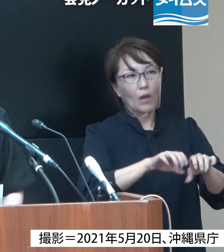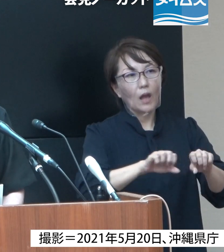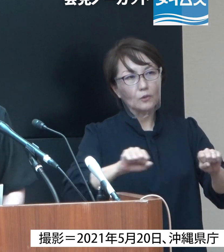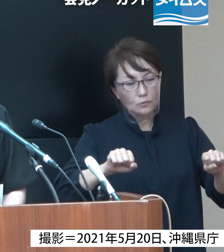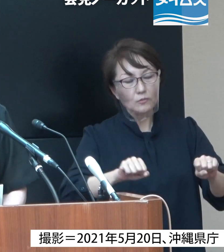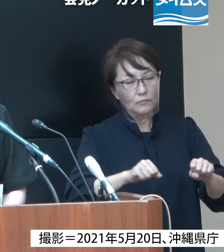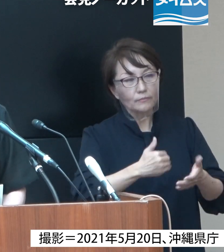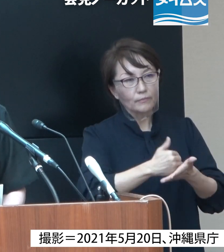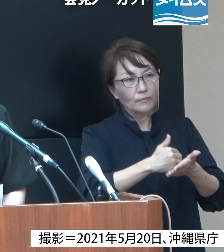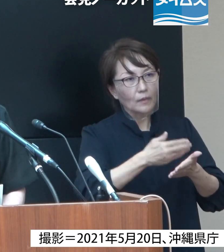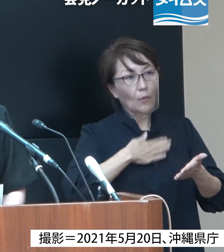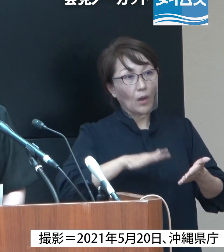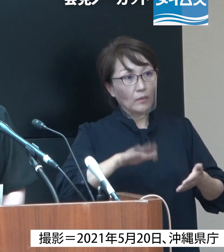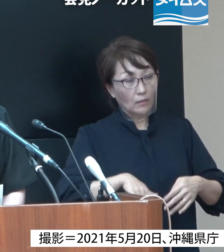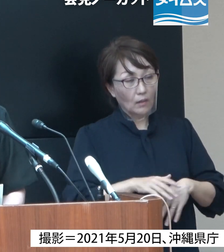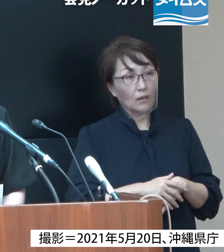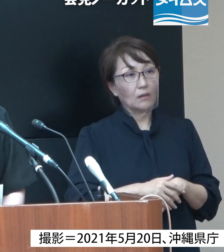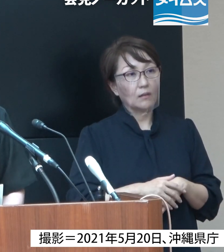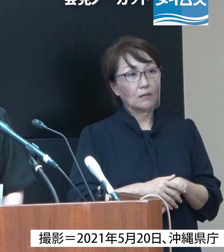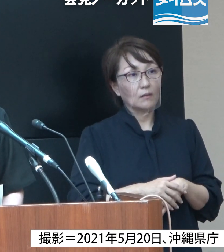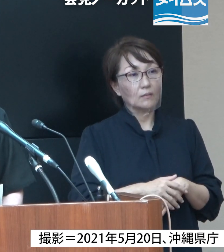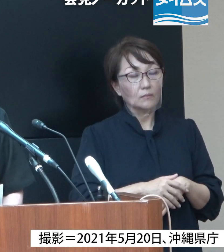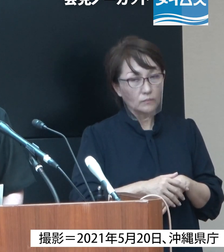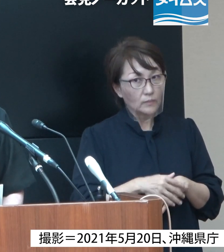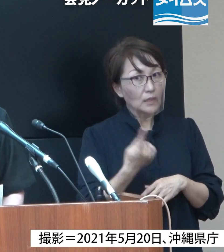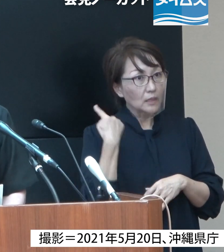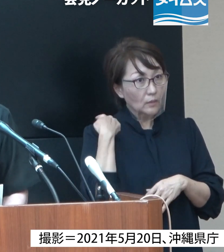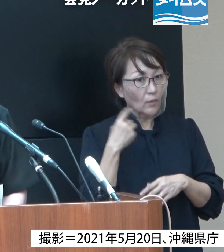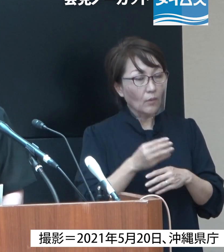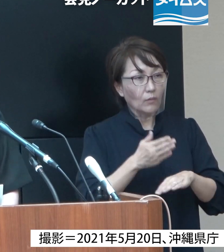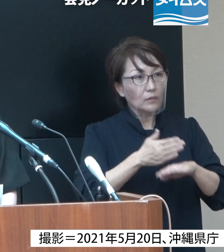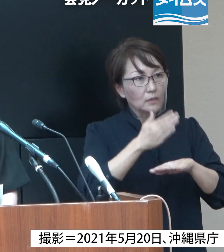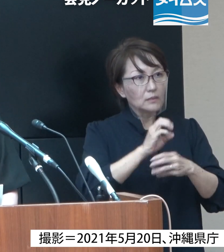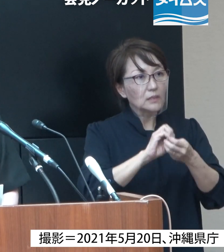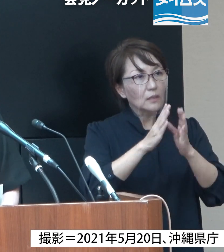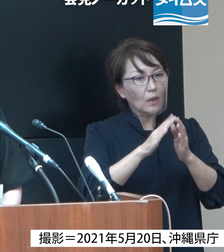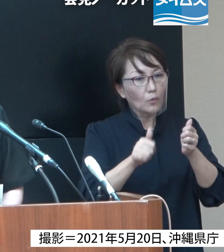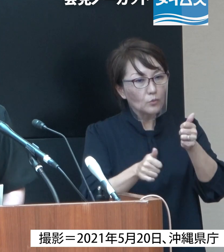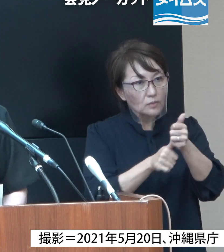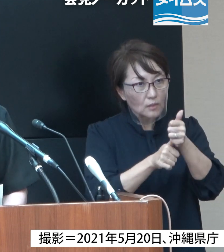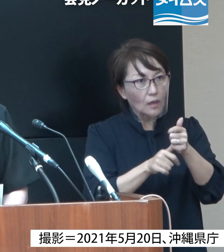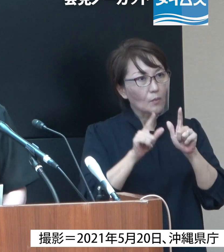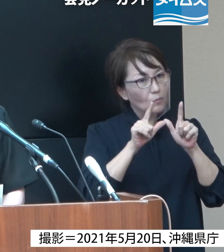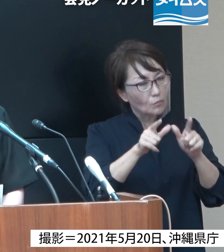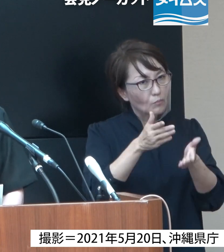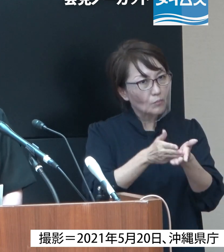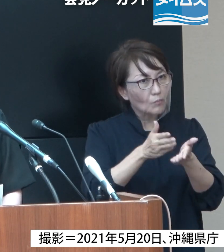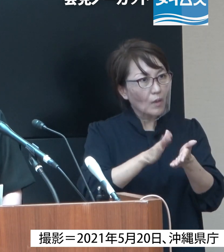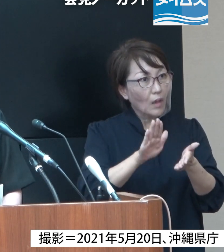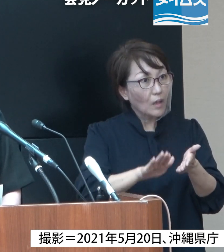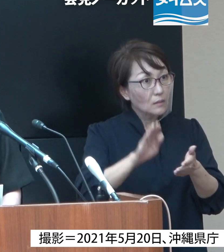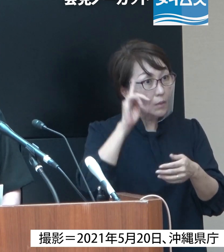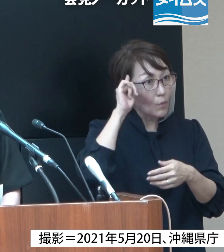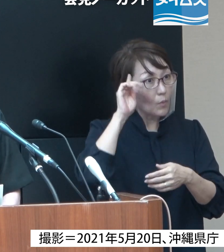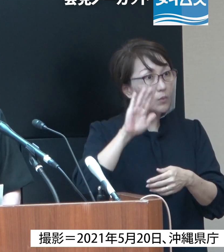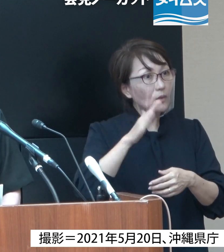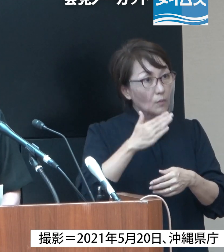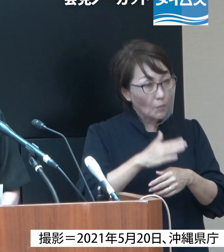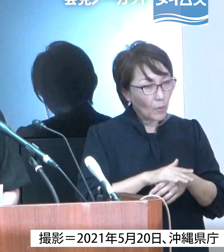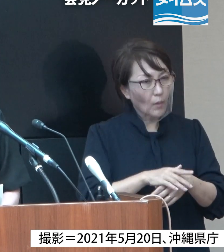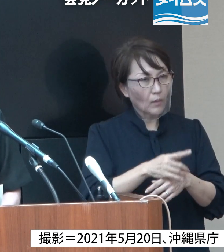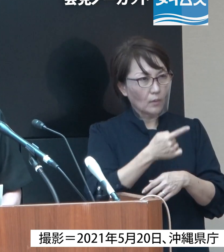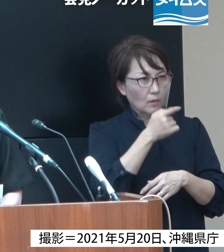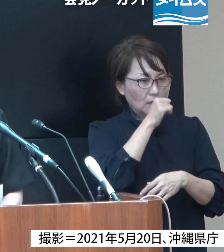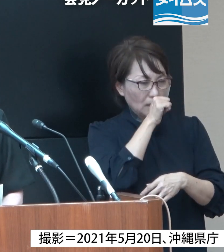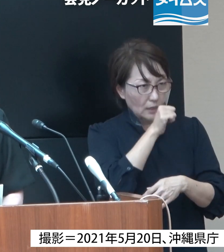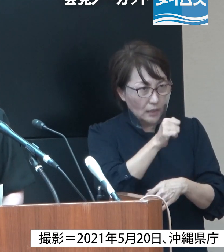。ですから我々としては、これは昨日のジャハナフ知事からもあったと思いますが、よりその取るべきベターな